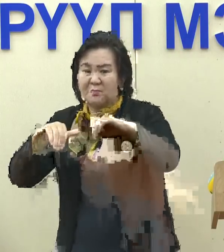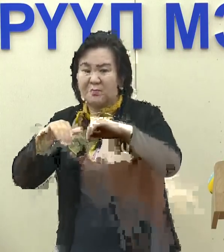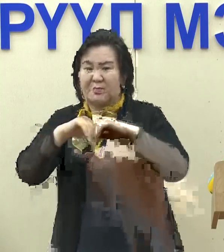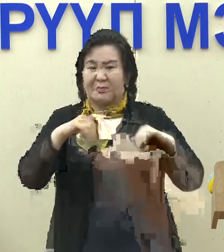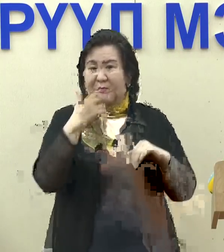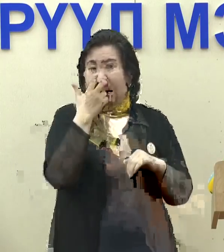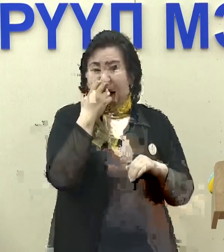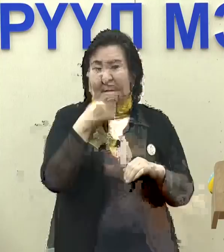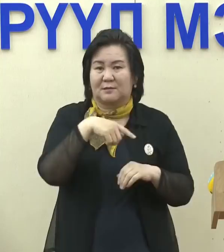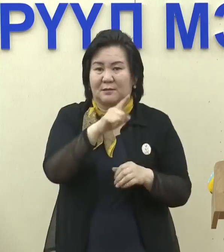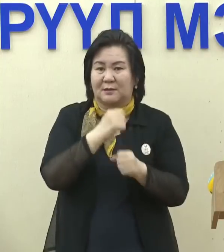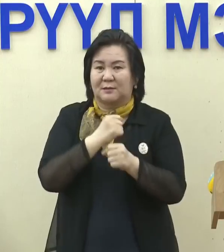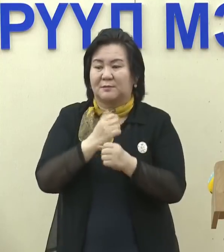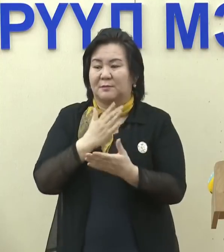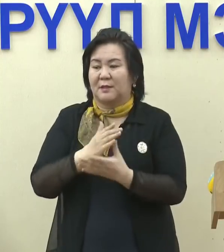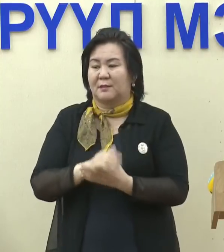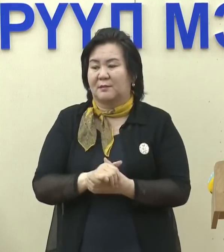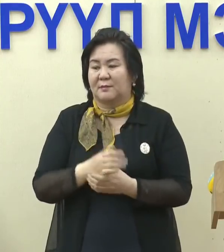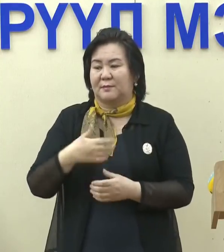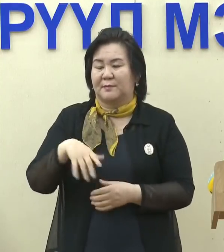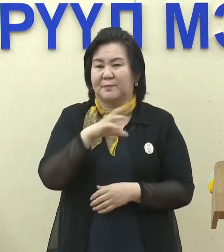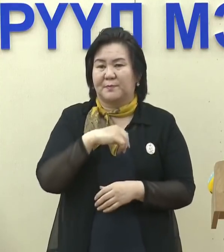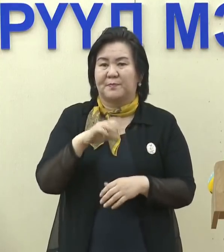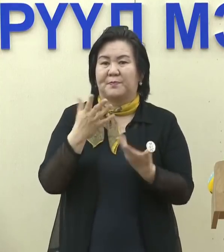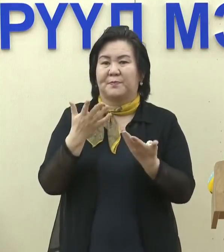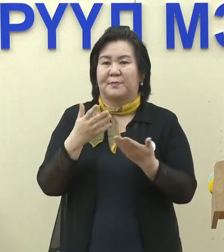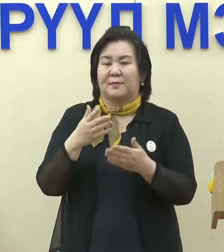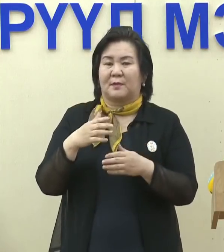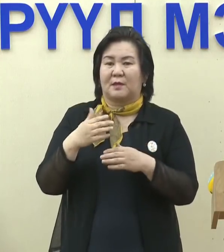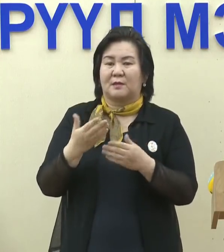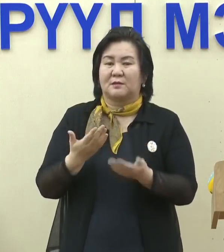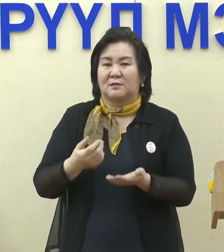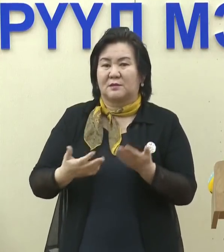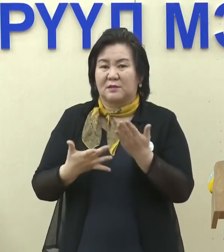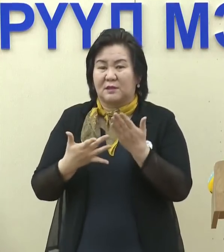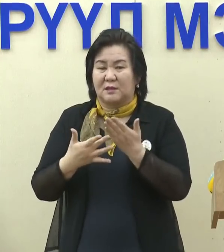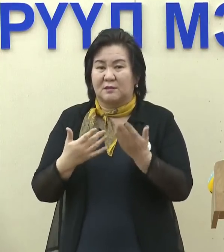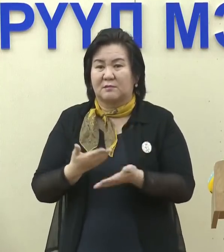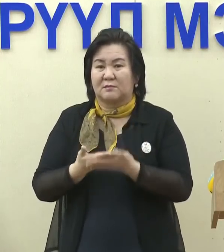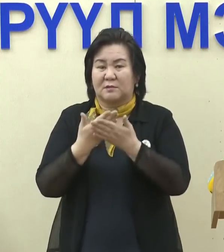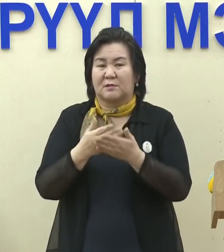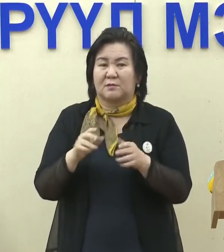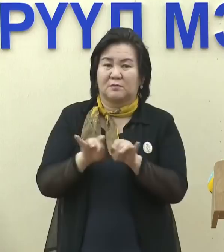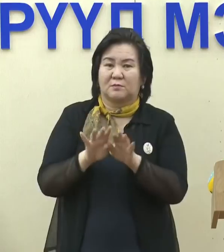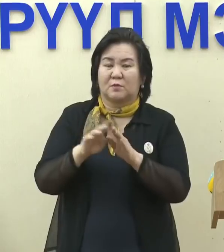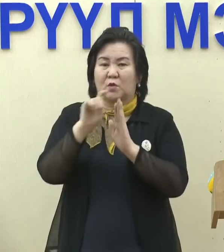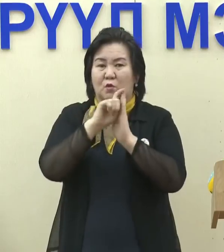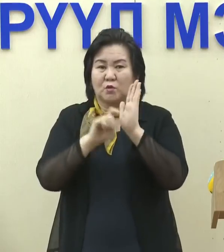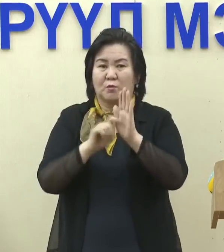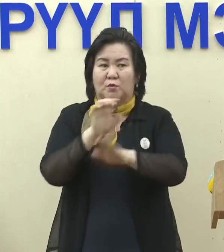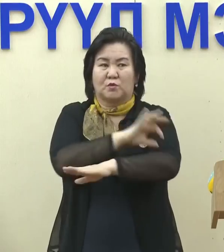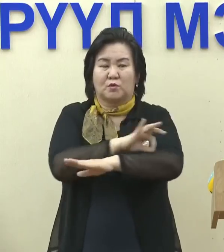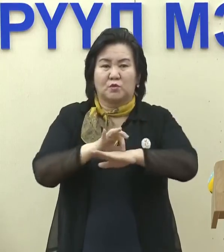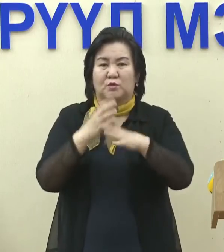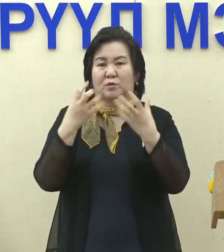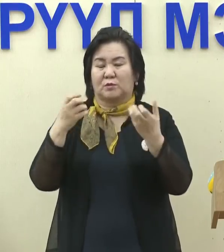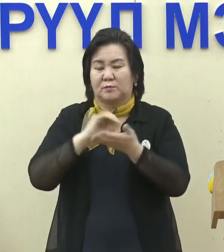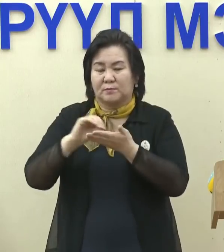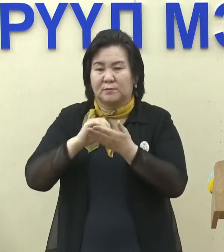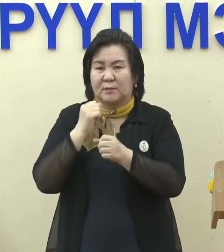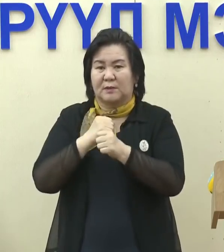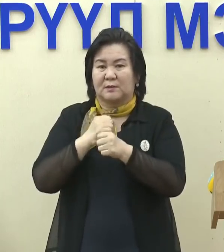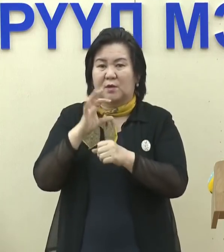ажиглалтанд бол авсан байна. За бид санхүүгийн болон техникийн дэмжлэг хүссэн энэ төсөл хөтөлбөрүүдийг л нэлээд боловсруулж бас